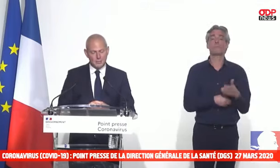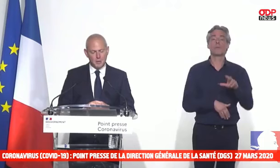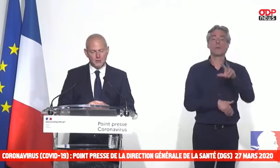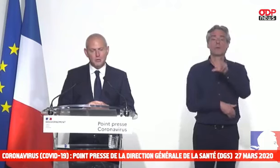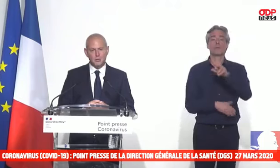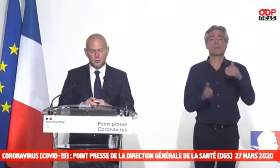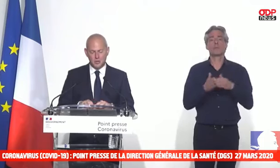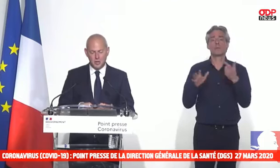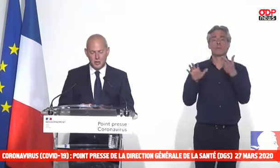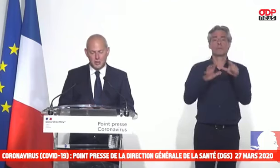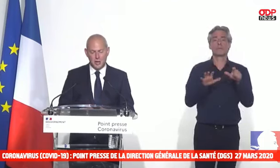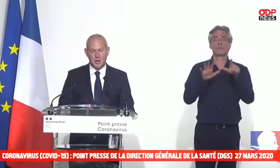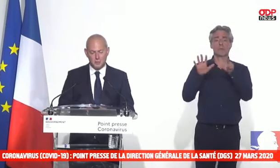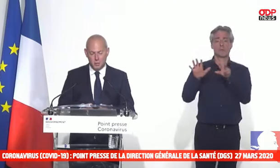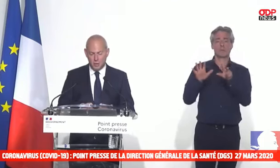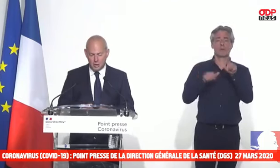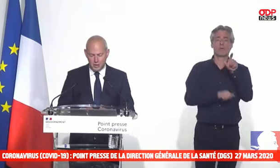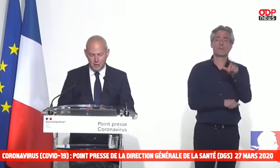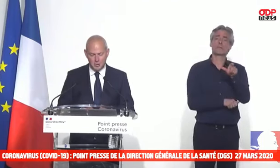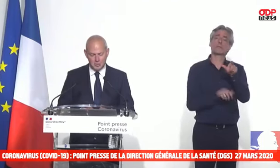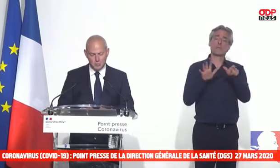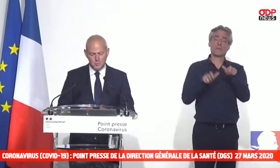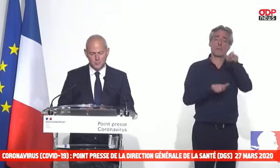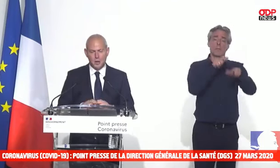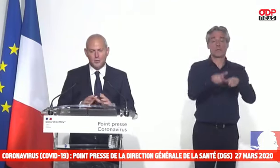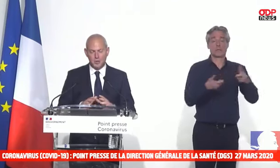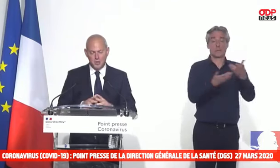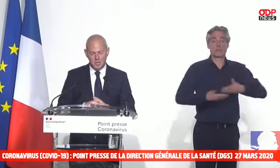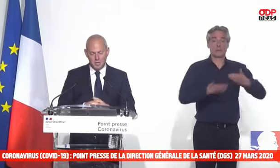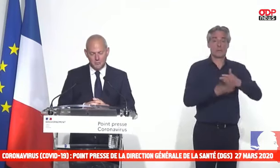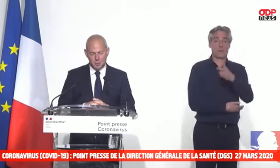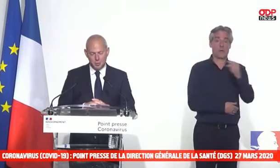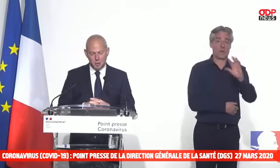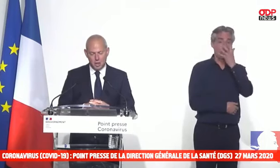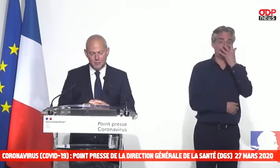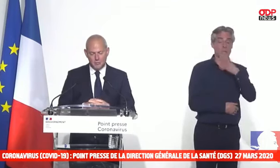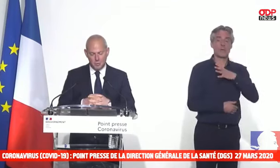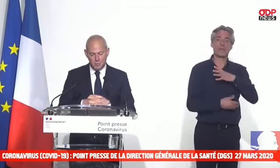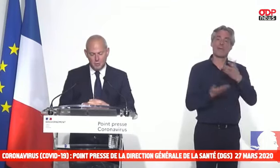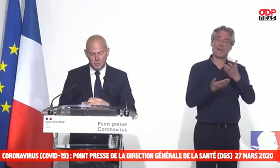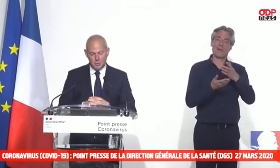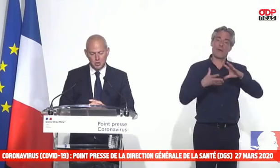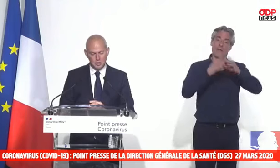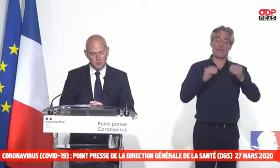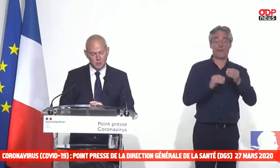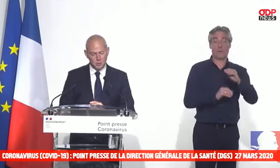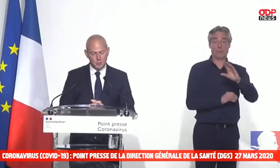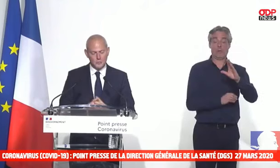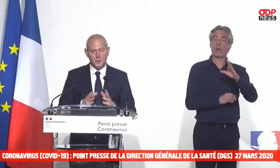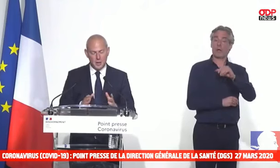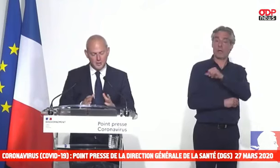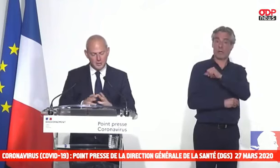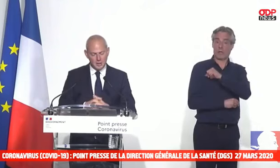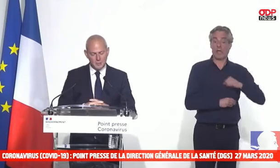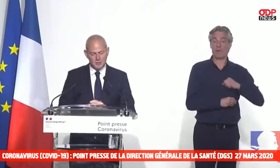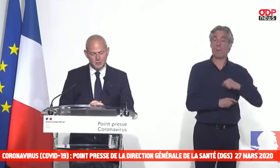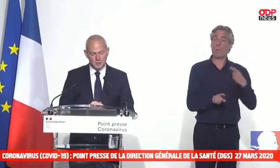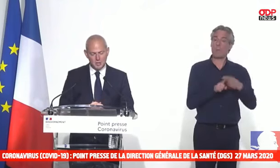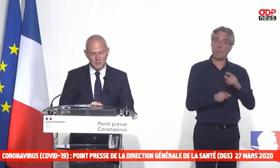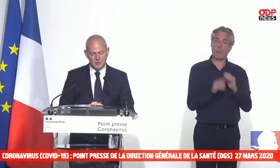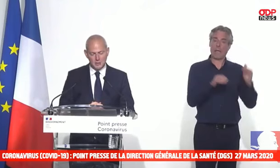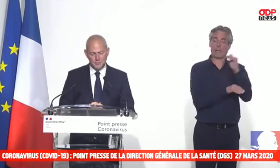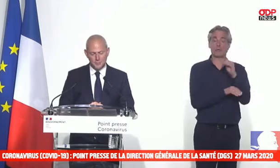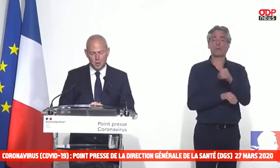3787 personnes sont dans un état grave en réanimation. Vous savez qu'il y a des formes graves même chez les adultes. Un tiers des